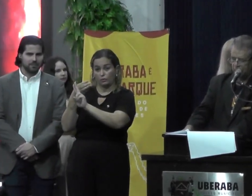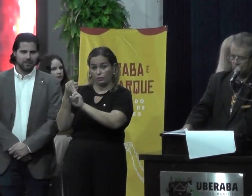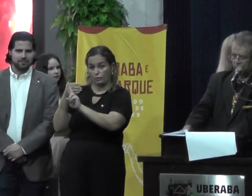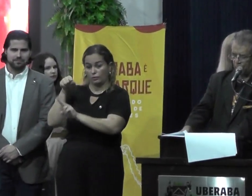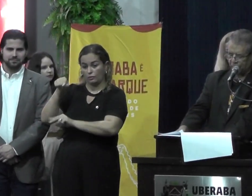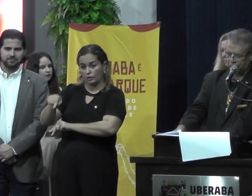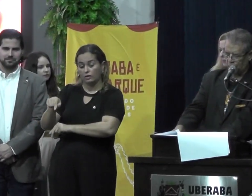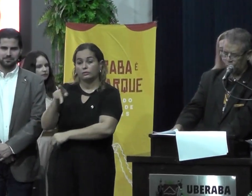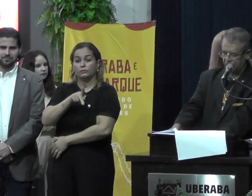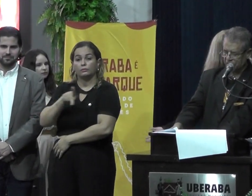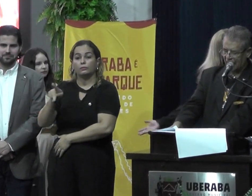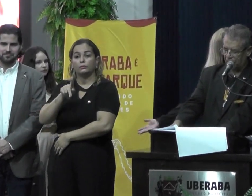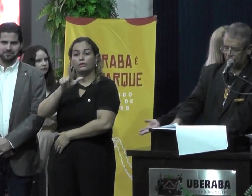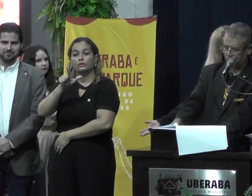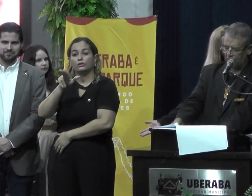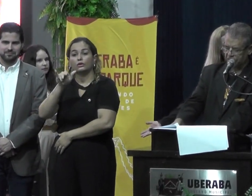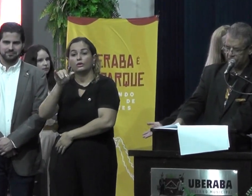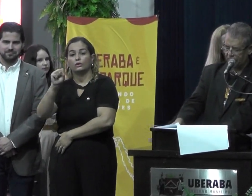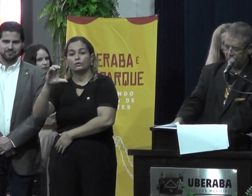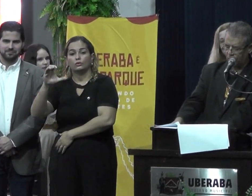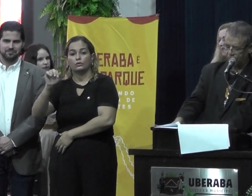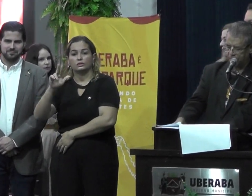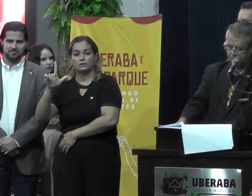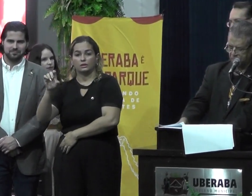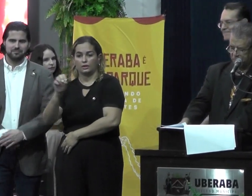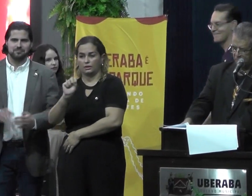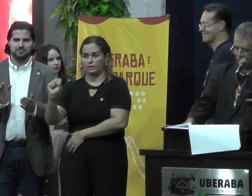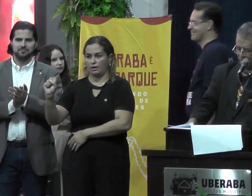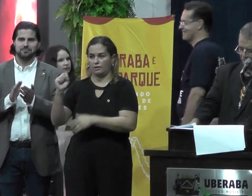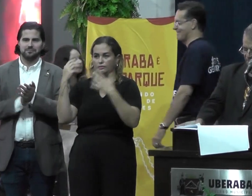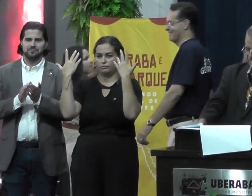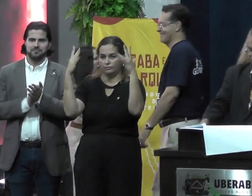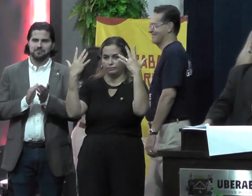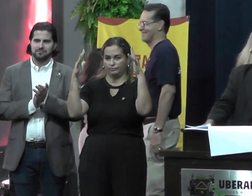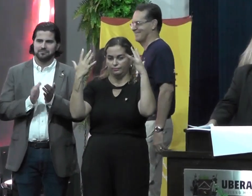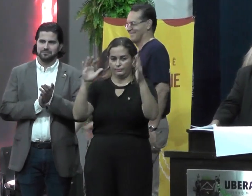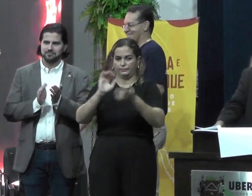UFTM, professor Luiz Carlos Borges Ribeiro.